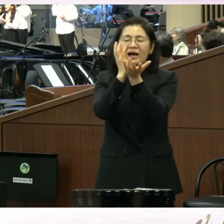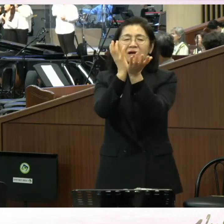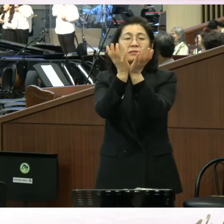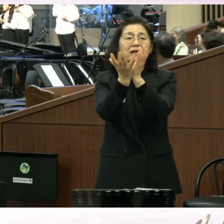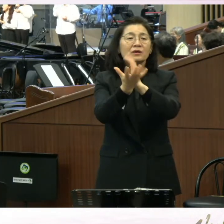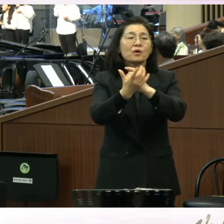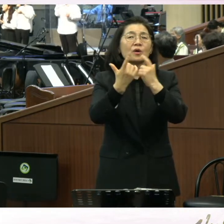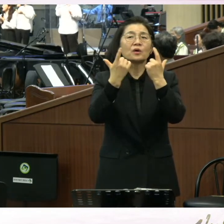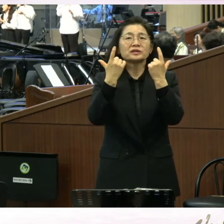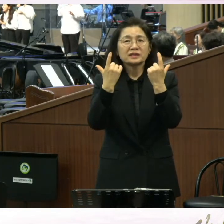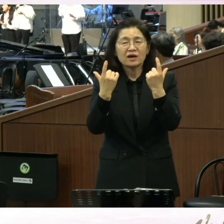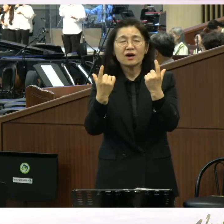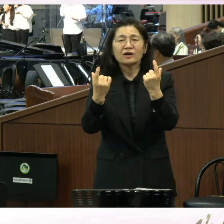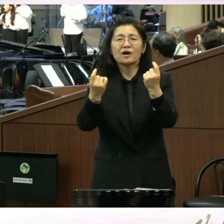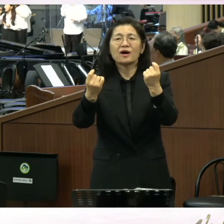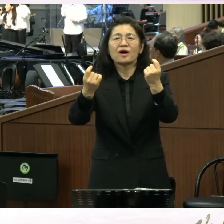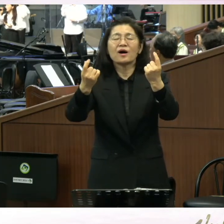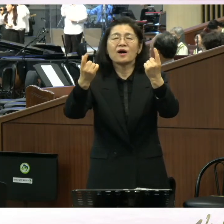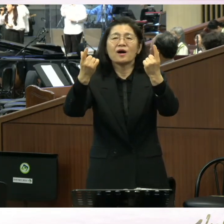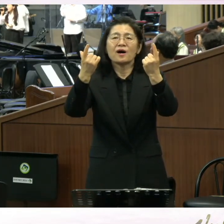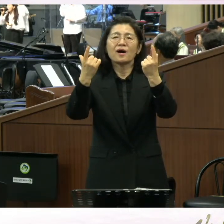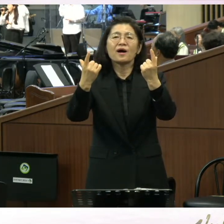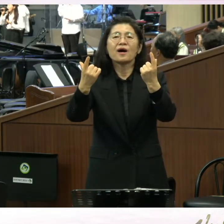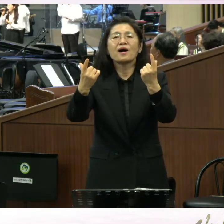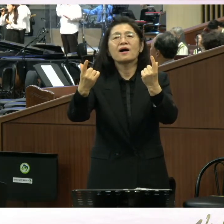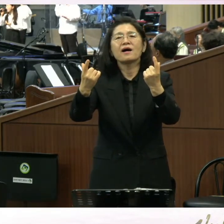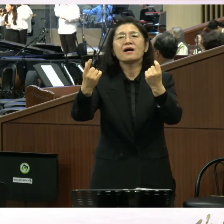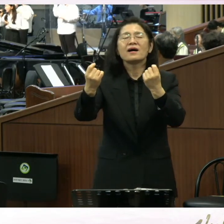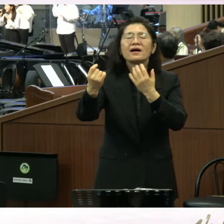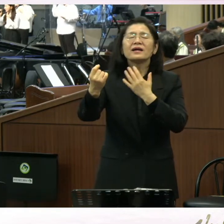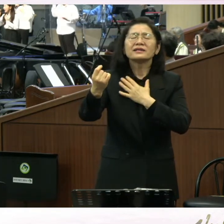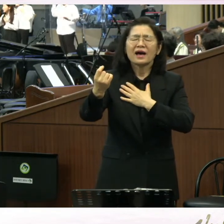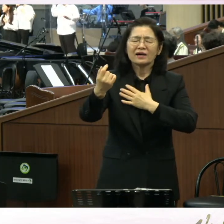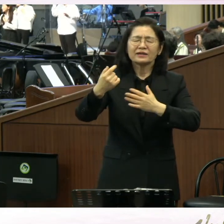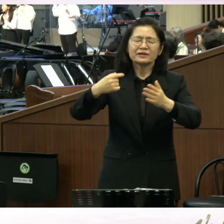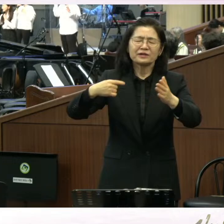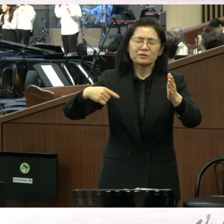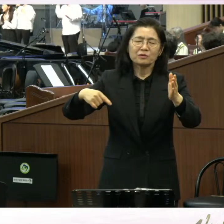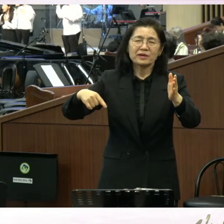장미꽃처럼 나를 위해